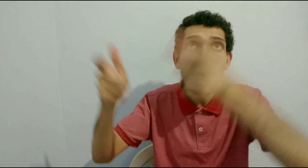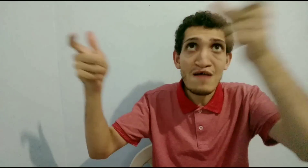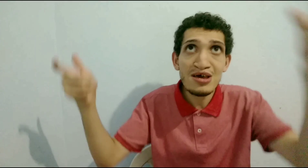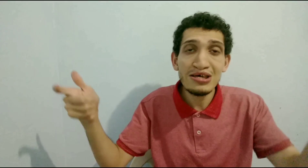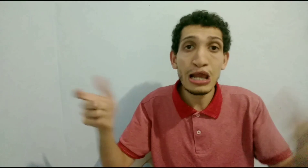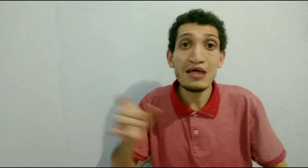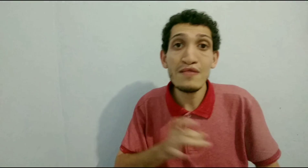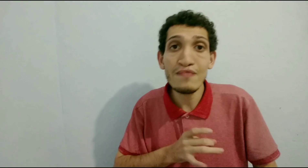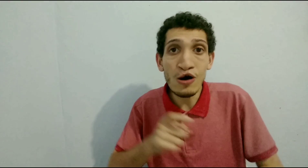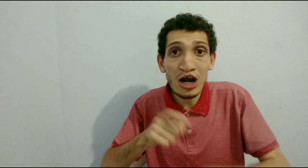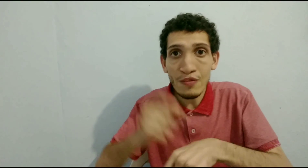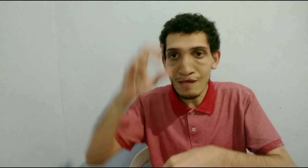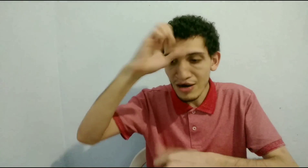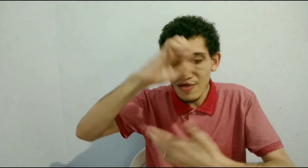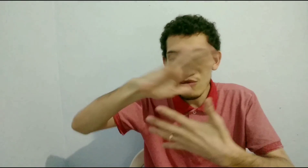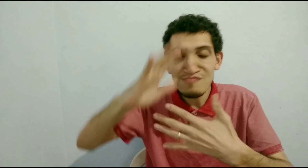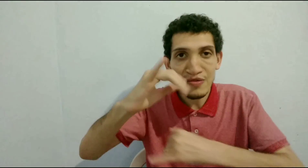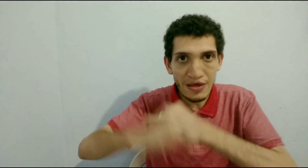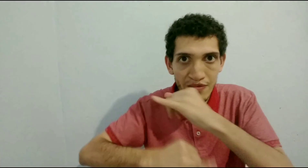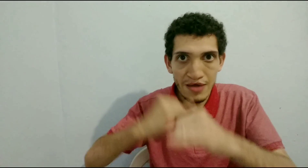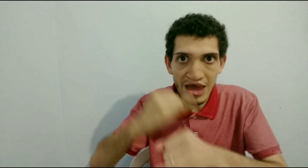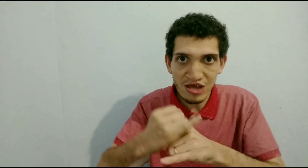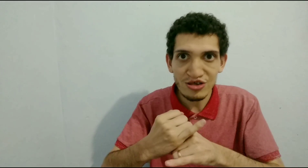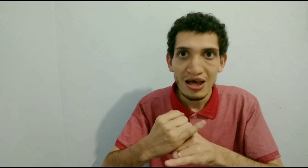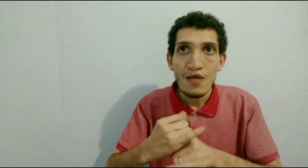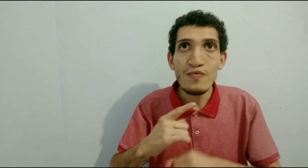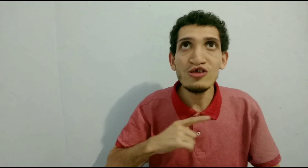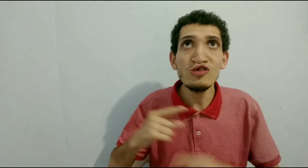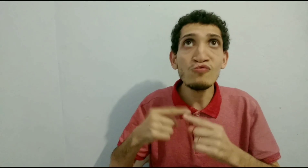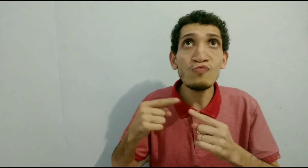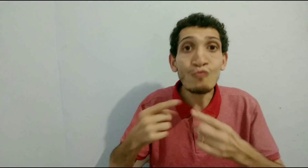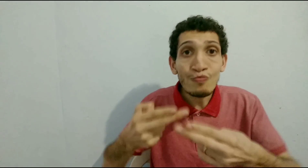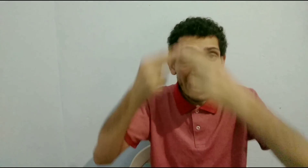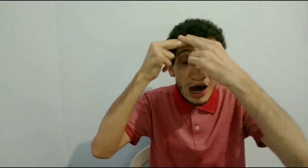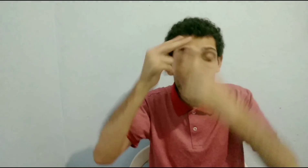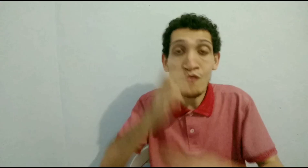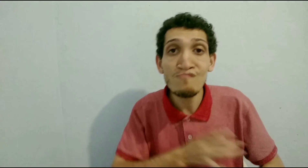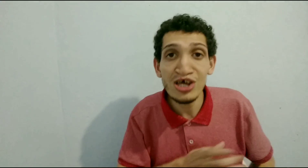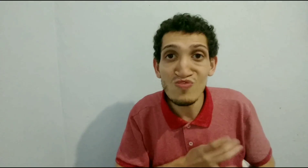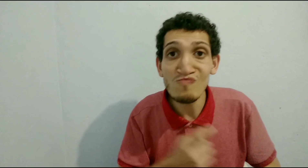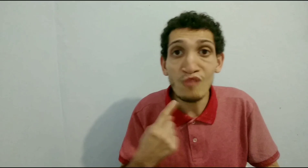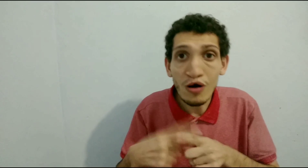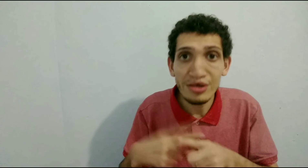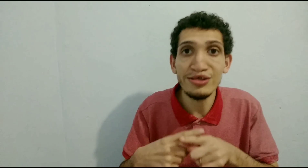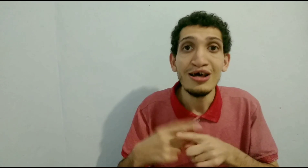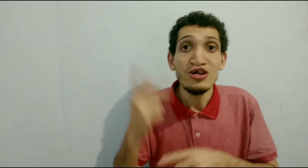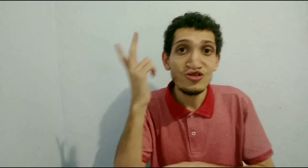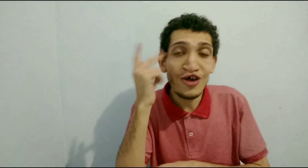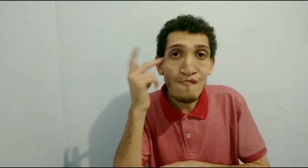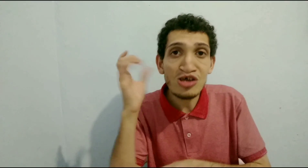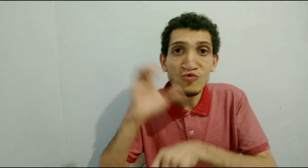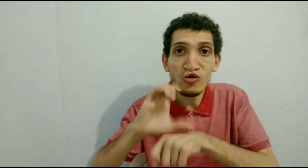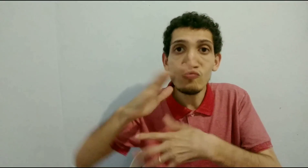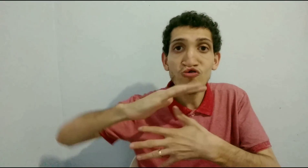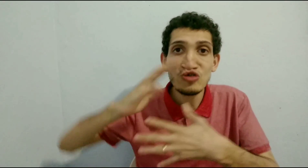das vezes, na hora que elas estão aprendendo livras na internet, tem que ter um trauma, um medo. porque, geralmente, nos cursos de